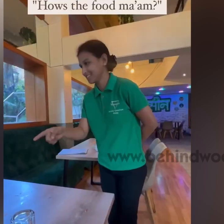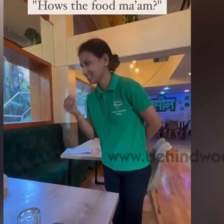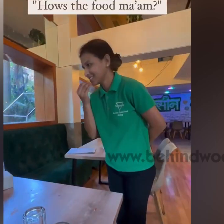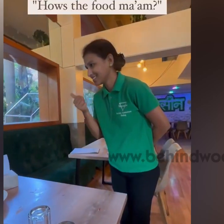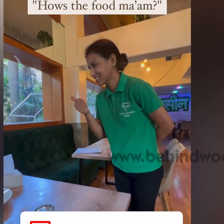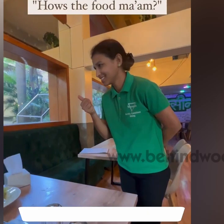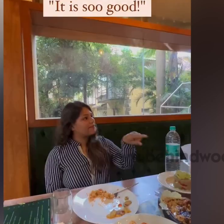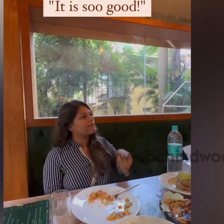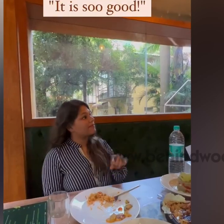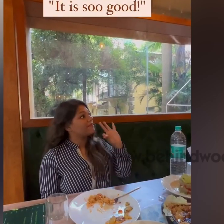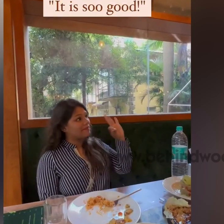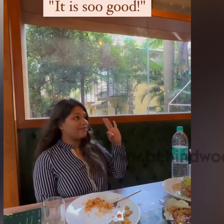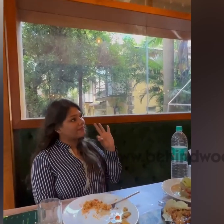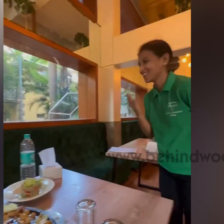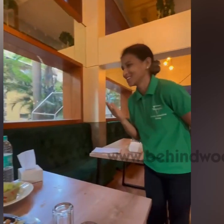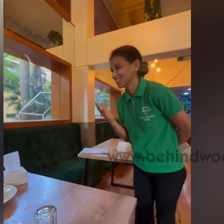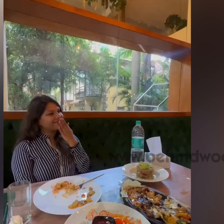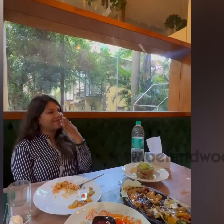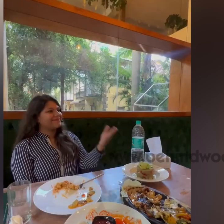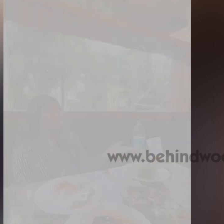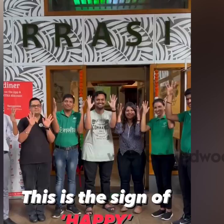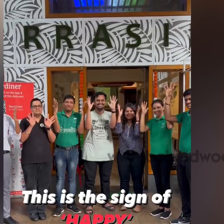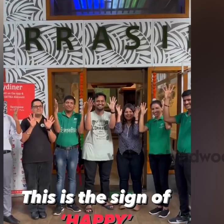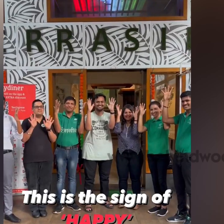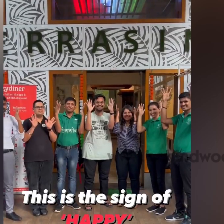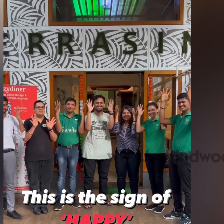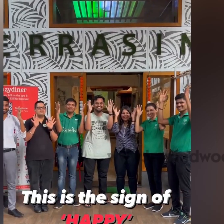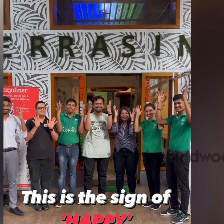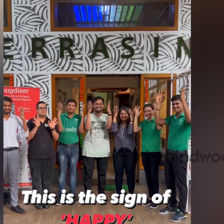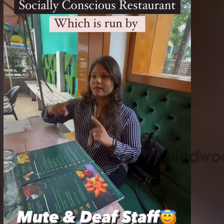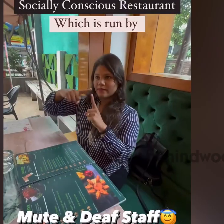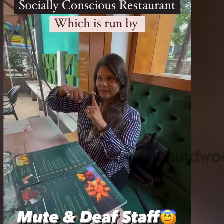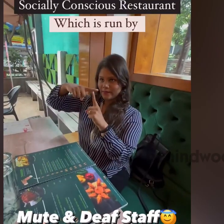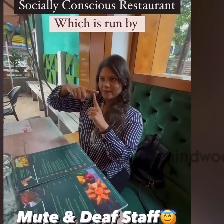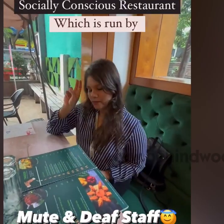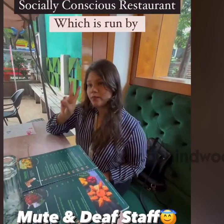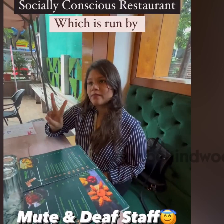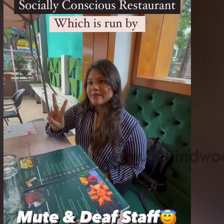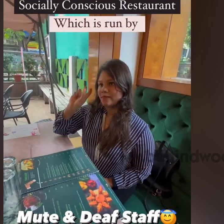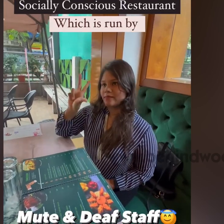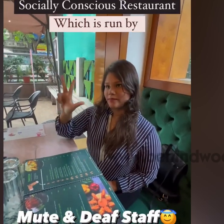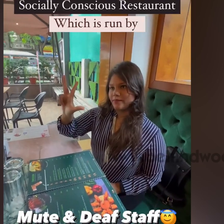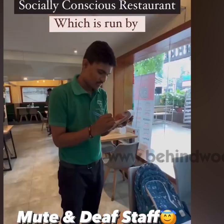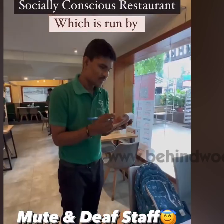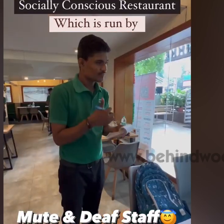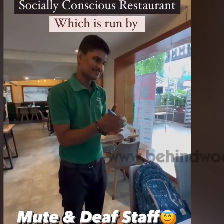ബുദ്ധിമുട്ടുണ്ടാകുമെന്ന് ഒരിക്കലും വിചാരിക്കേണ്ട കേട്ടോ. പിന്നെ റെസ്റ്റോറന്റ് വൈറലായതിൽ പിന്നെ സ്റ്റാർട്ടർ മുതൽക്ക് അവിടെ കിട്ടുന്ന എല്ലാ ഡിഷും നല്ല കിടിലൻ ടേസ്റ്റ് ആണെന്നാണ്